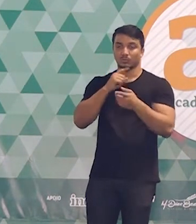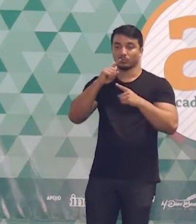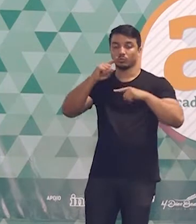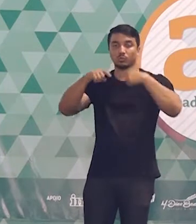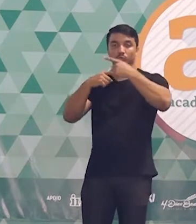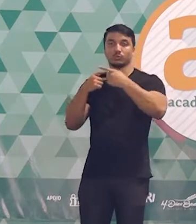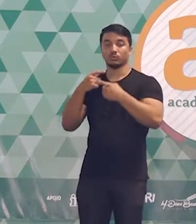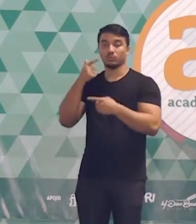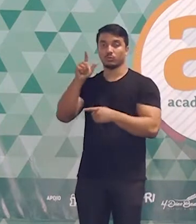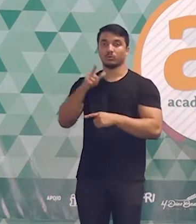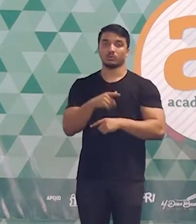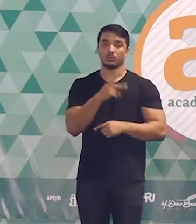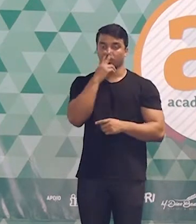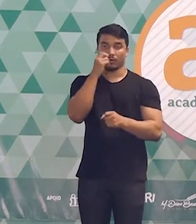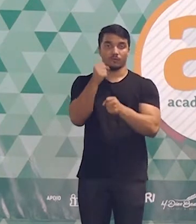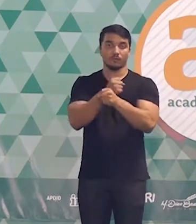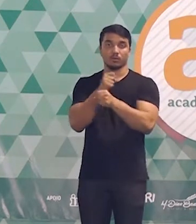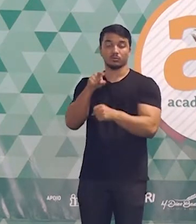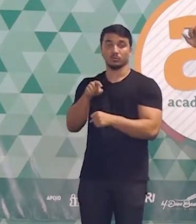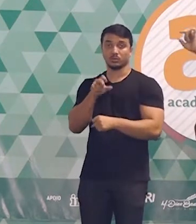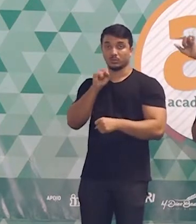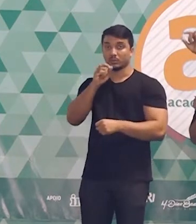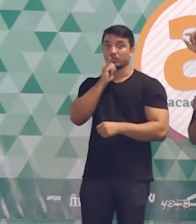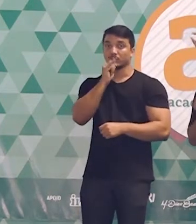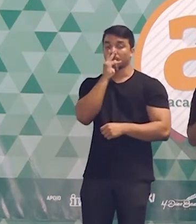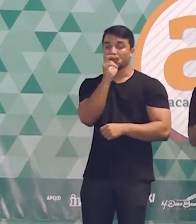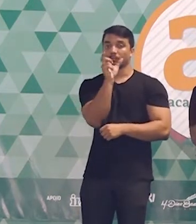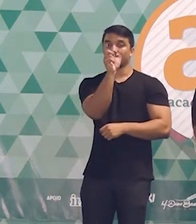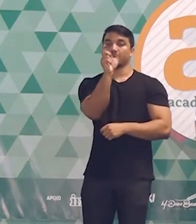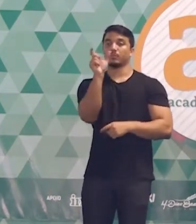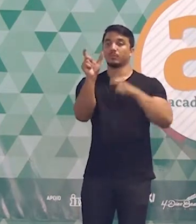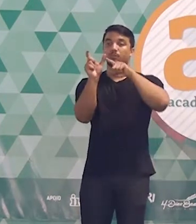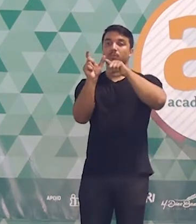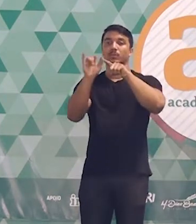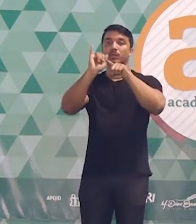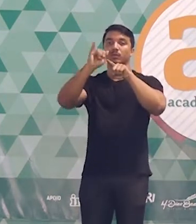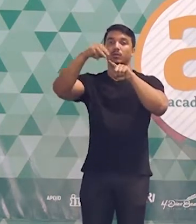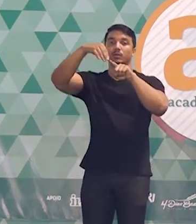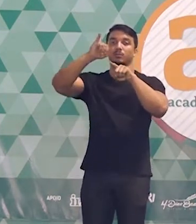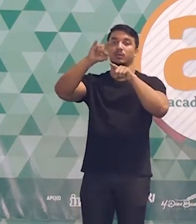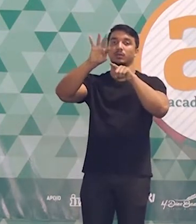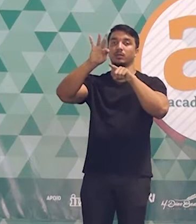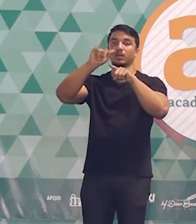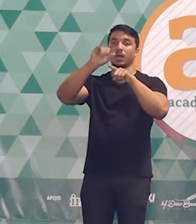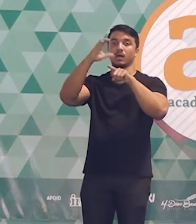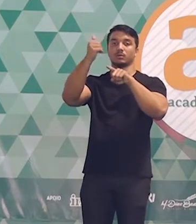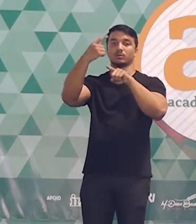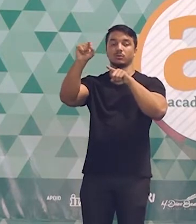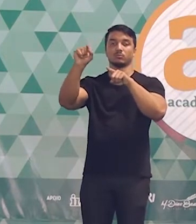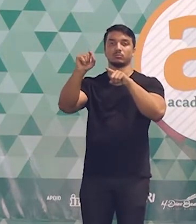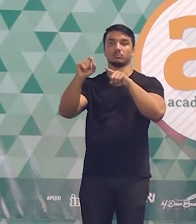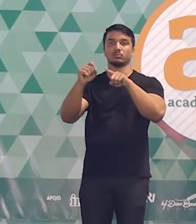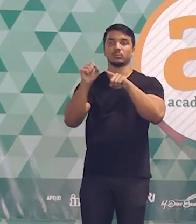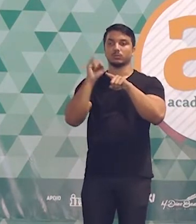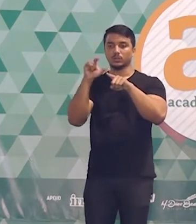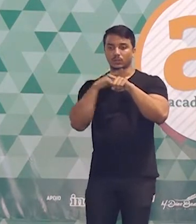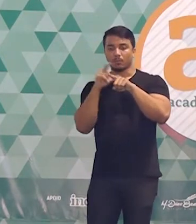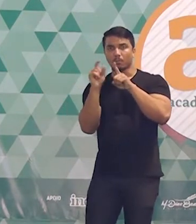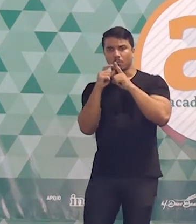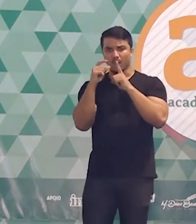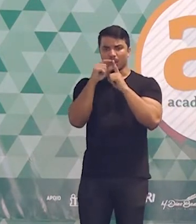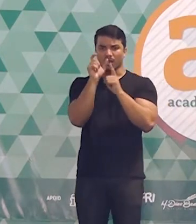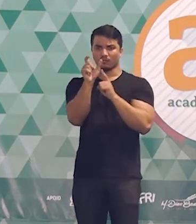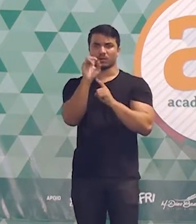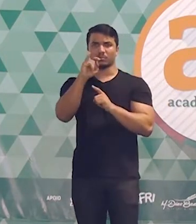para outra alternativa, porque só pode ser falsa essa. Se tiver lá na alternativa a palavra imitação, se tiver a